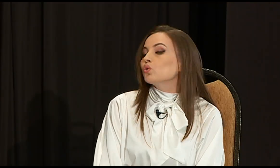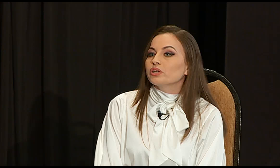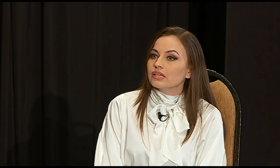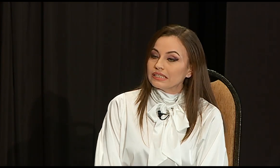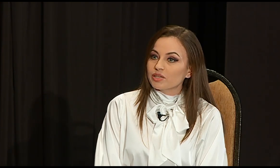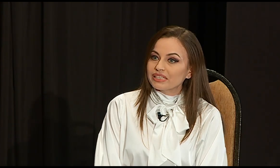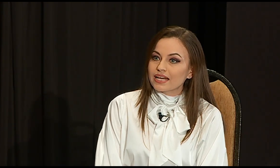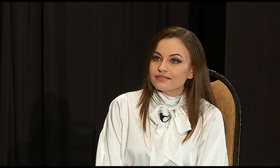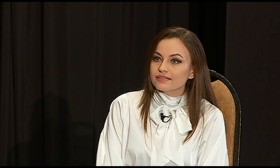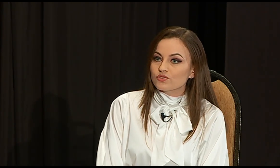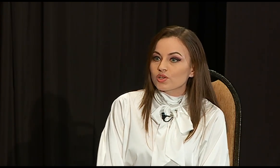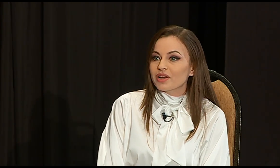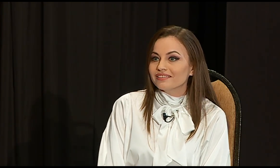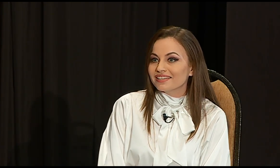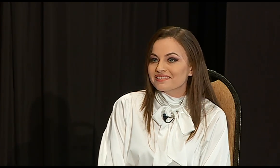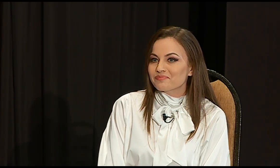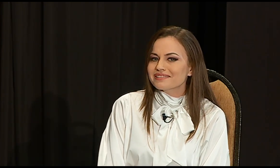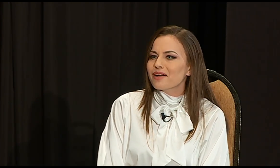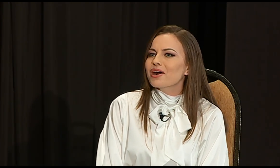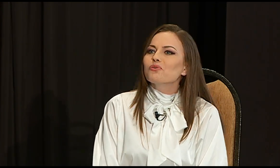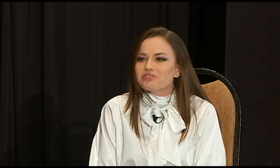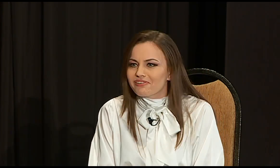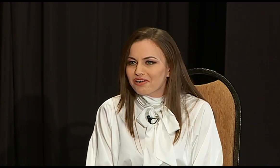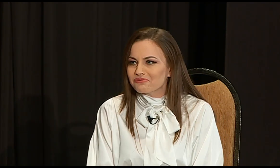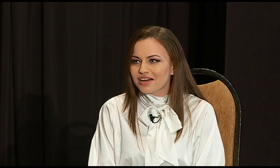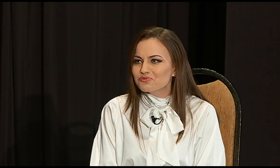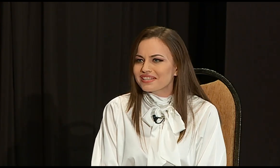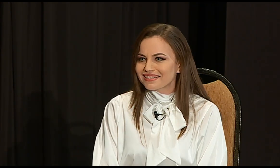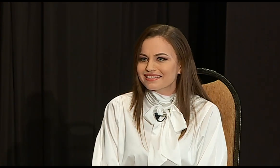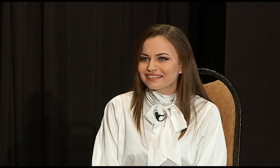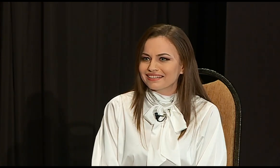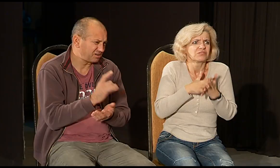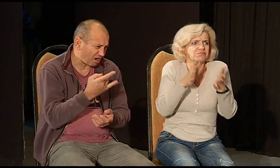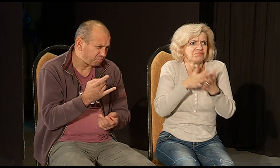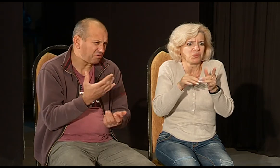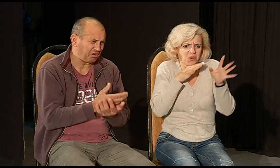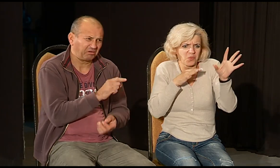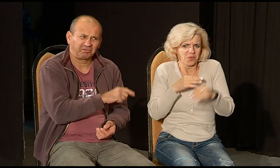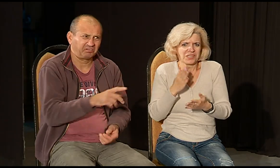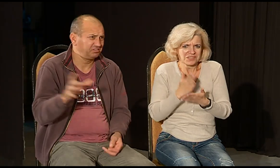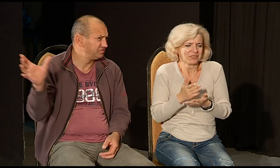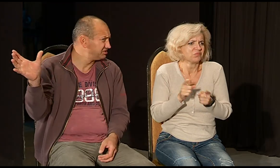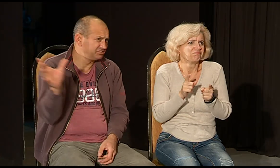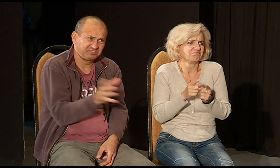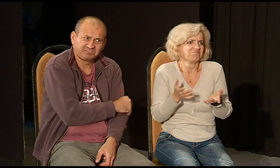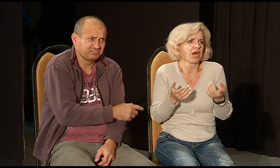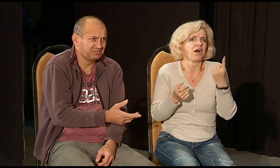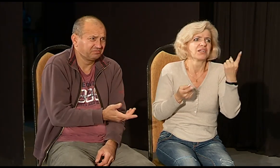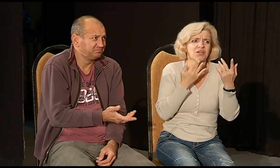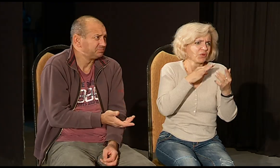roluri interpretați cel mai des, pe seama cui vă amuzați? Un apartament din camin a fost la noi tema, a fost